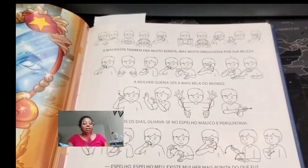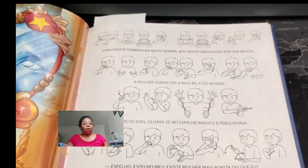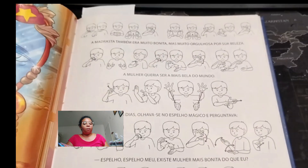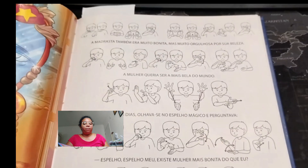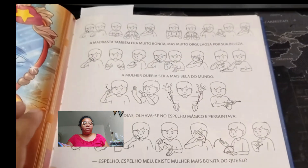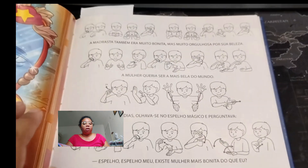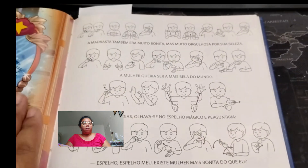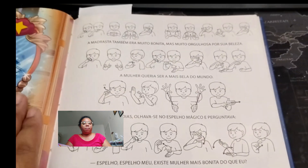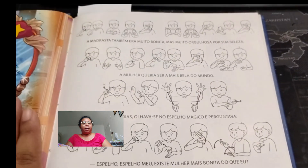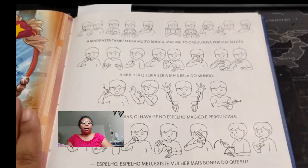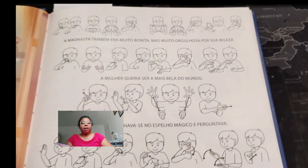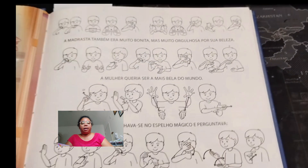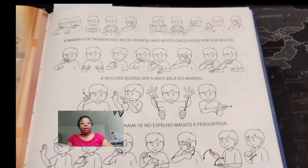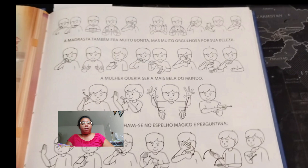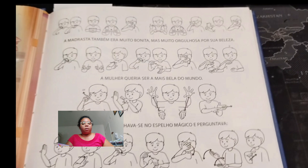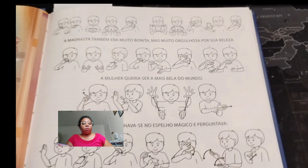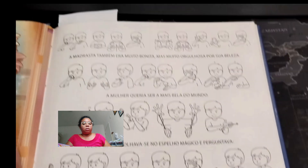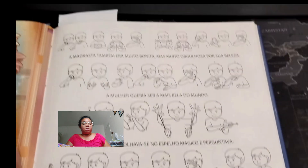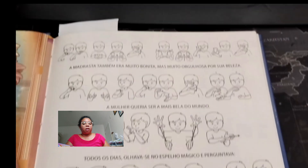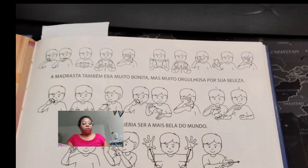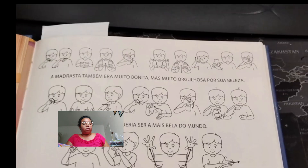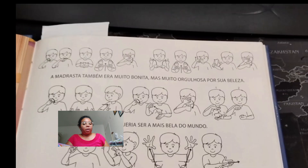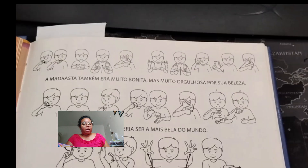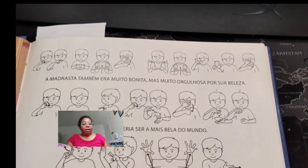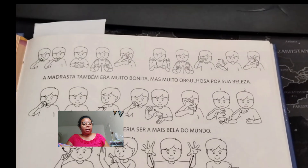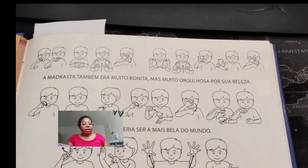frasal para ela conseguir evoluir aí